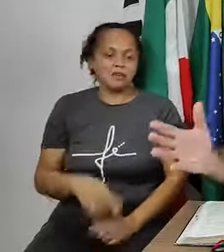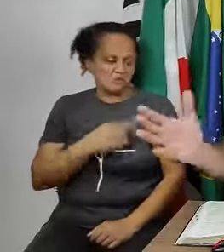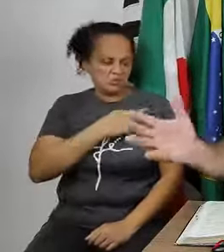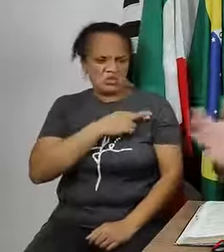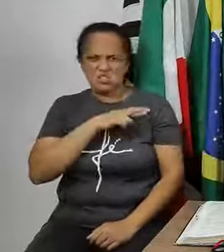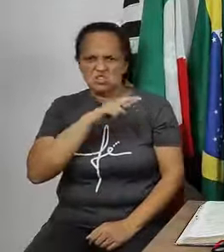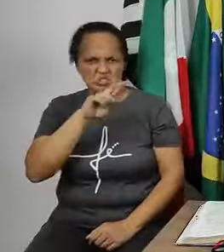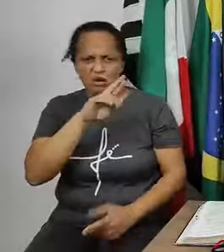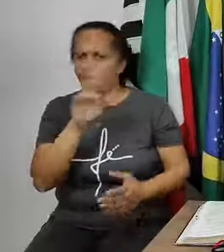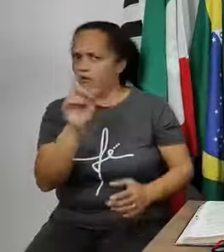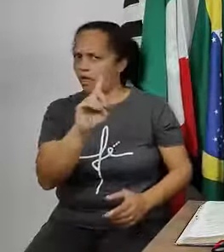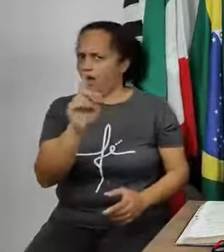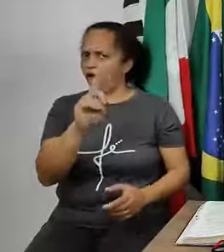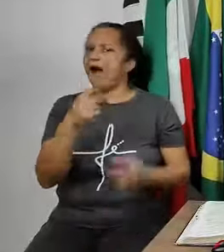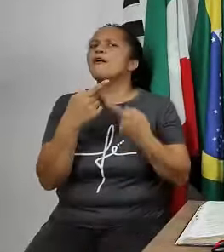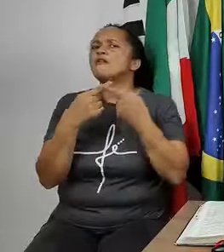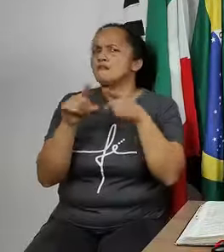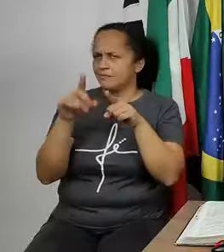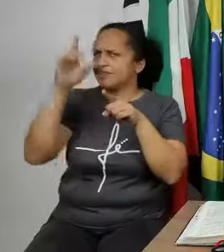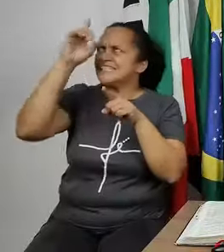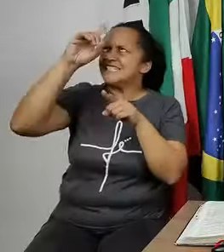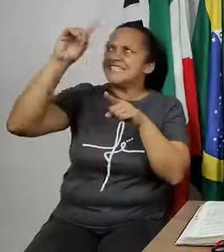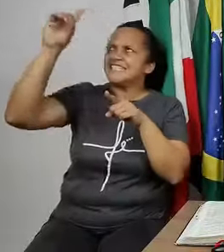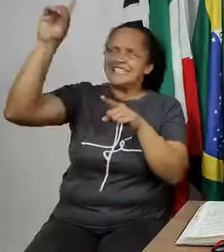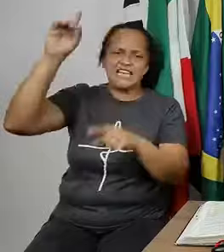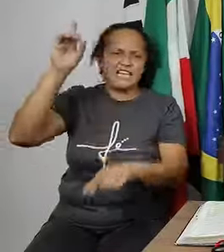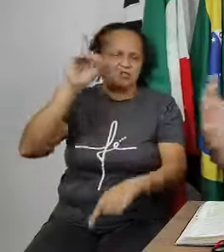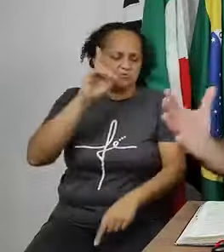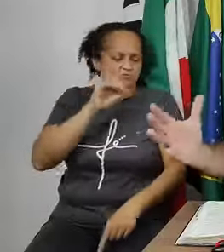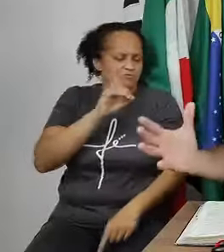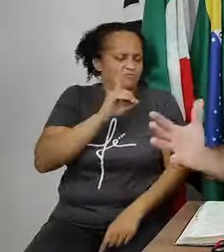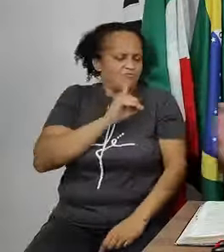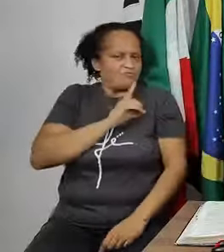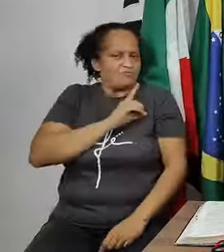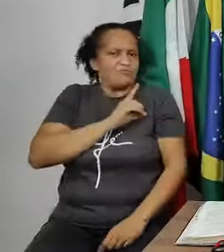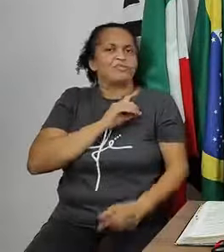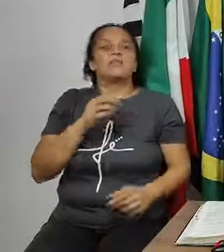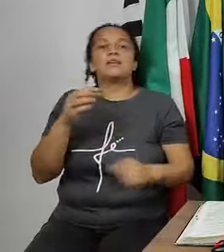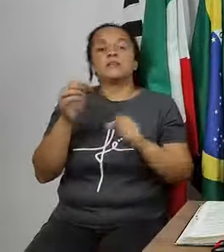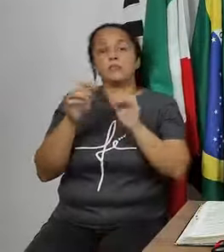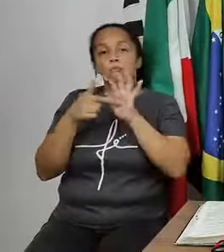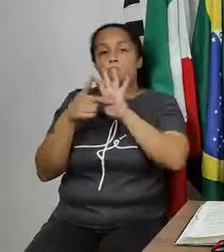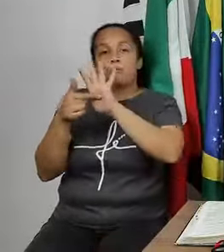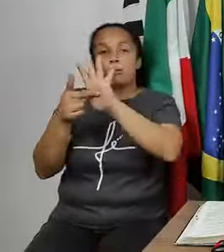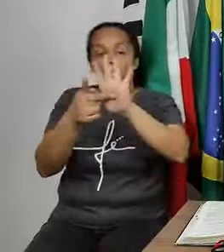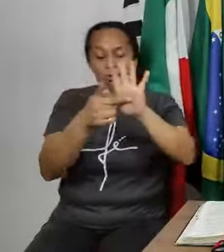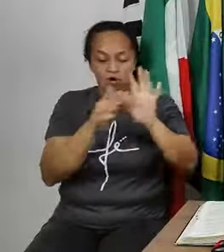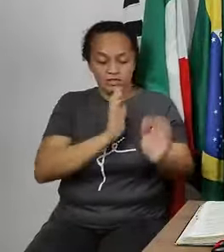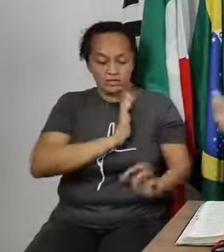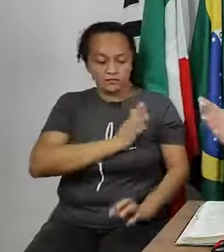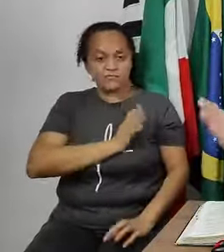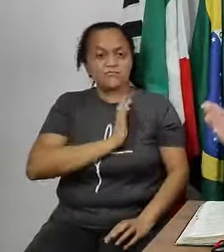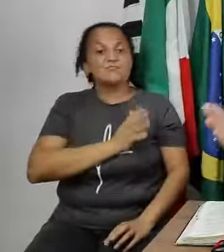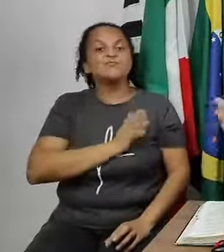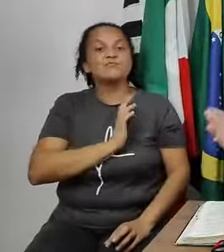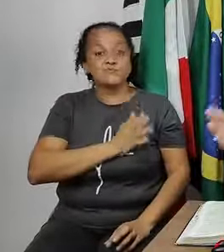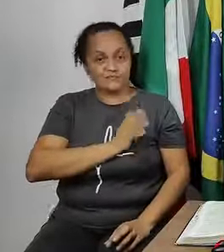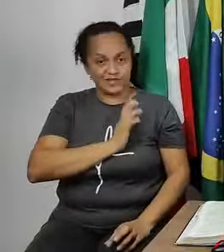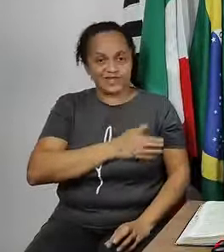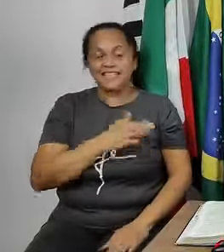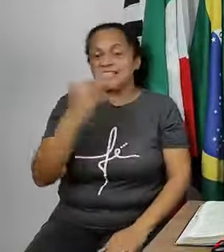que nos dá o espírito de revelação e de sabedoria. É Ele que ilumina os olhos do nosso coração. É Ele que nos